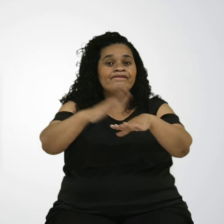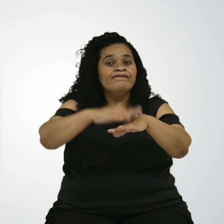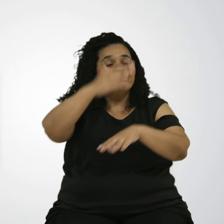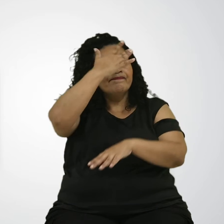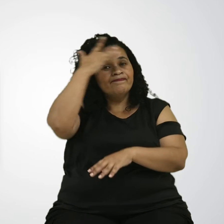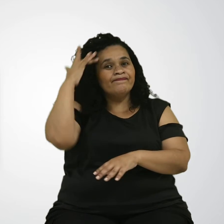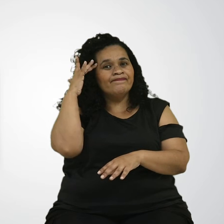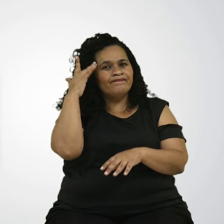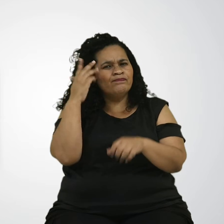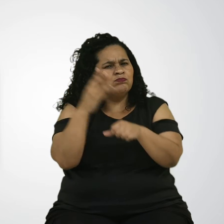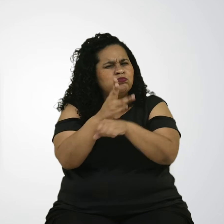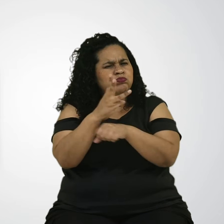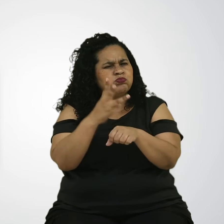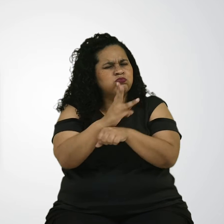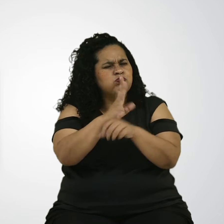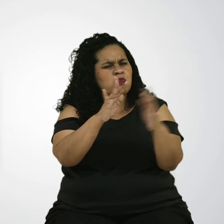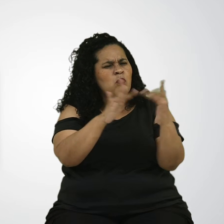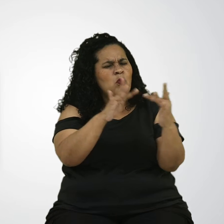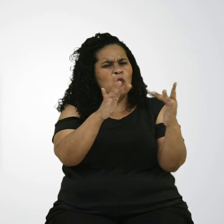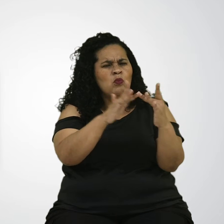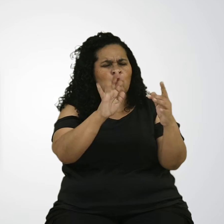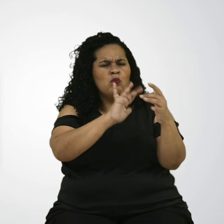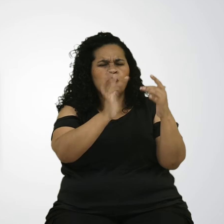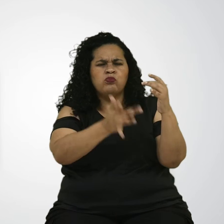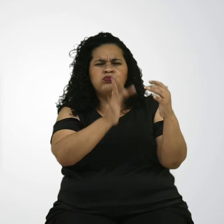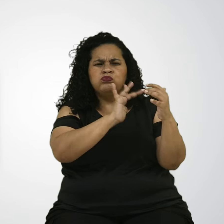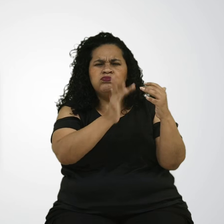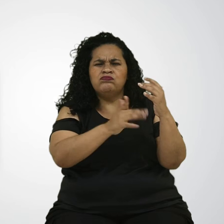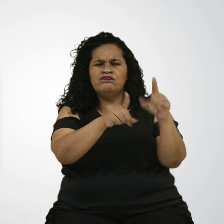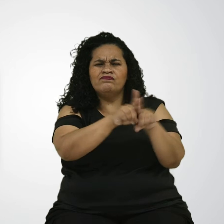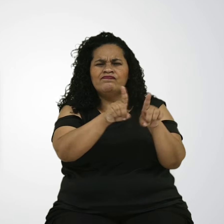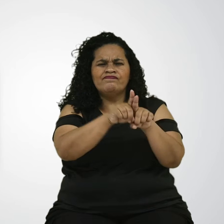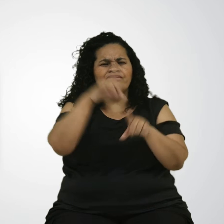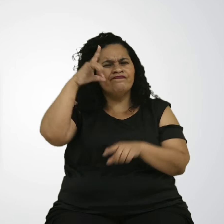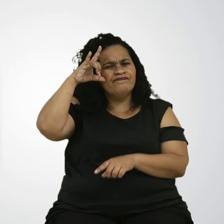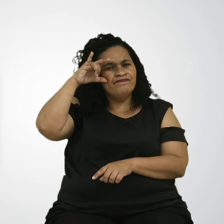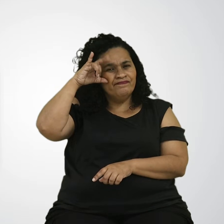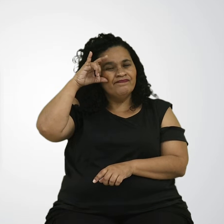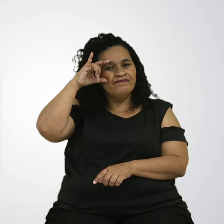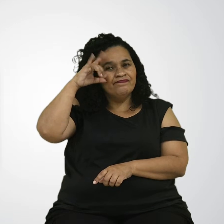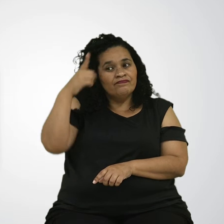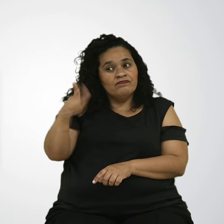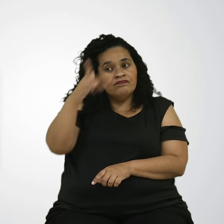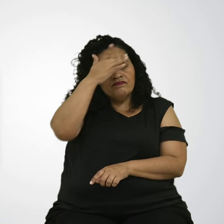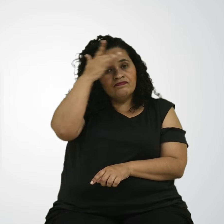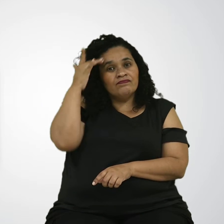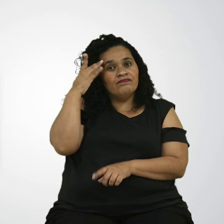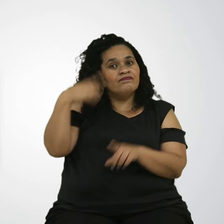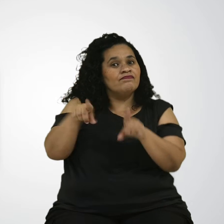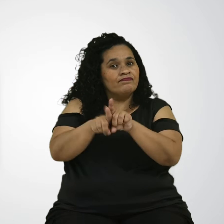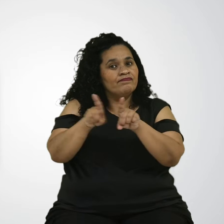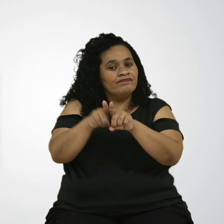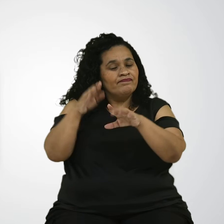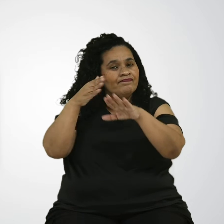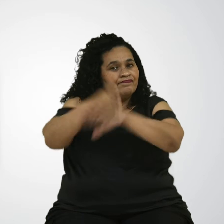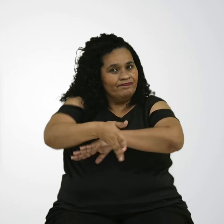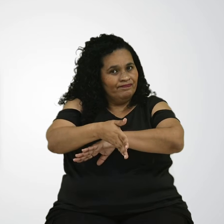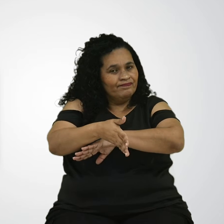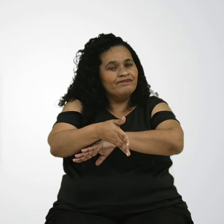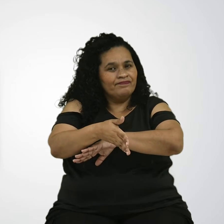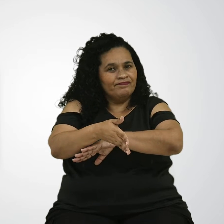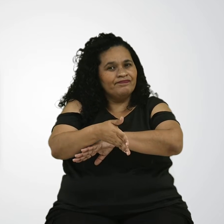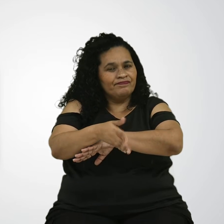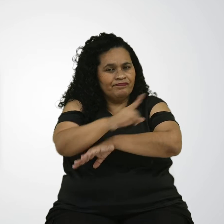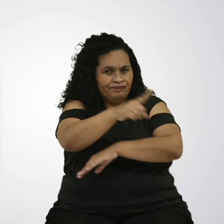sua agenda, do seu Facebook, do seu Instagram, para que outras pessoas possam ter acesso a essa programação. Como